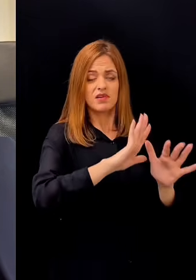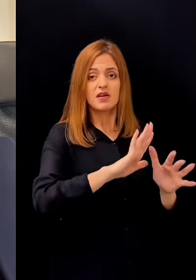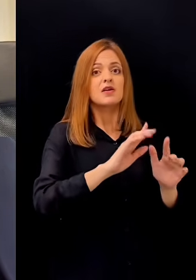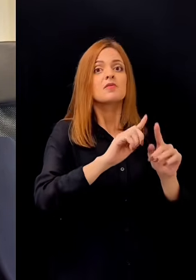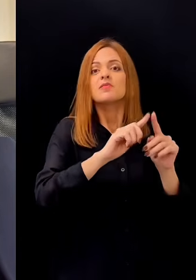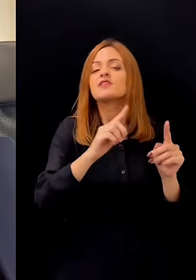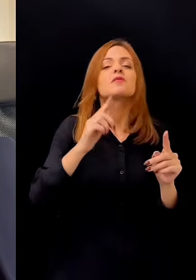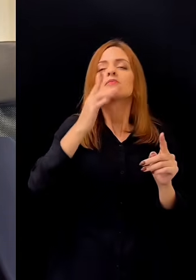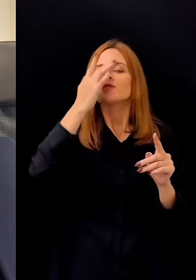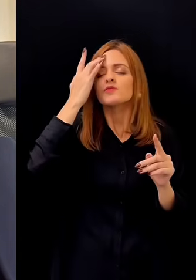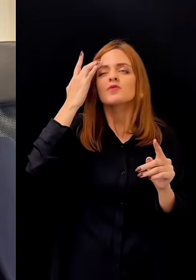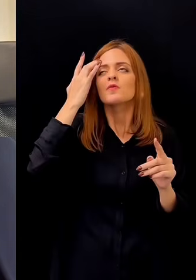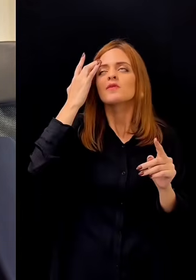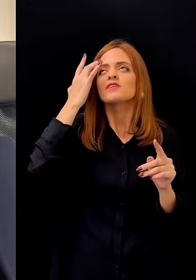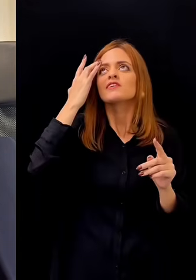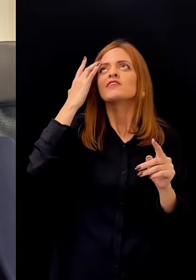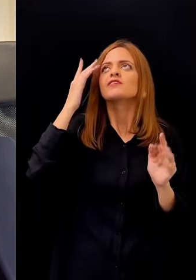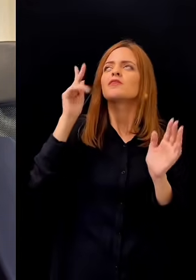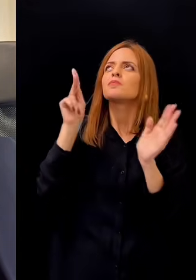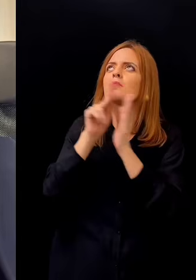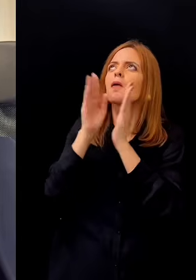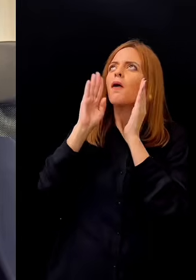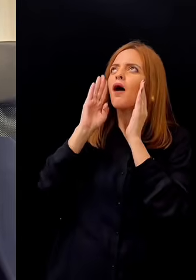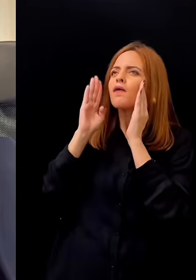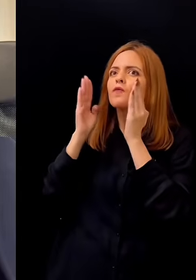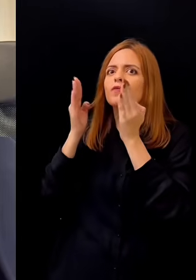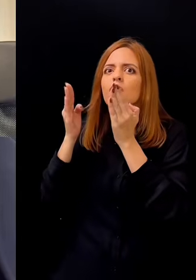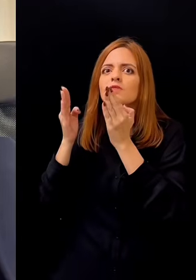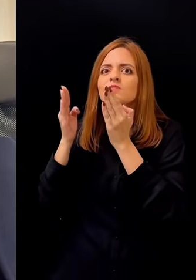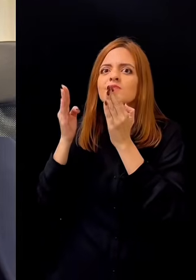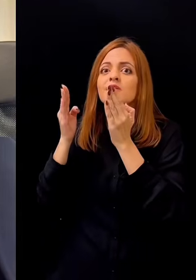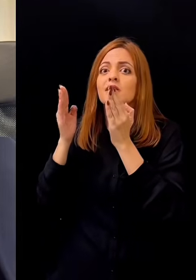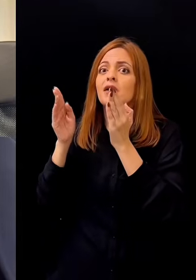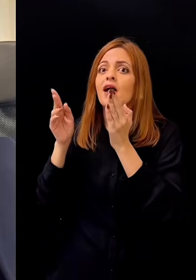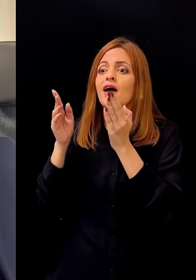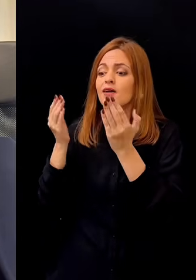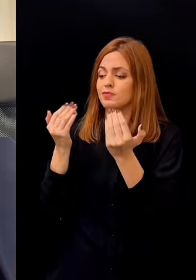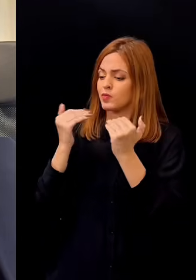nascido do Espírito Santo é espírito,